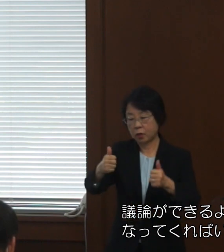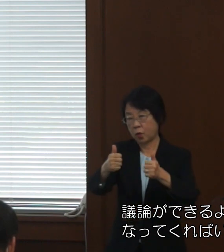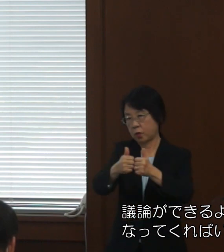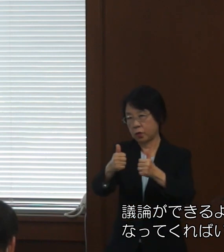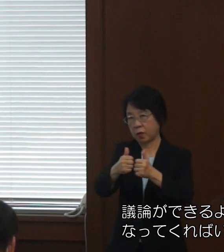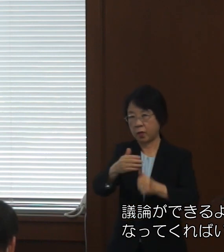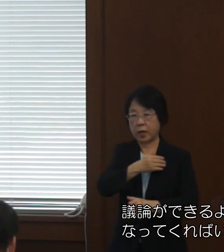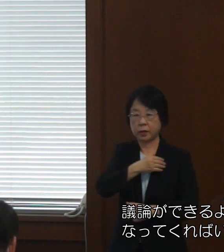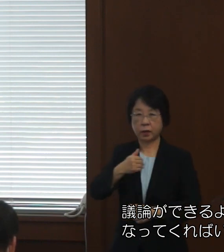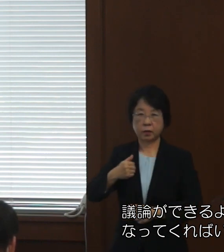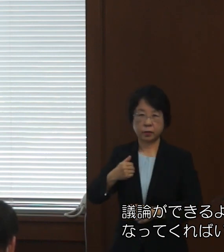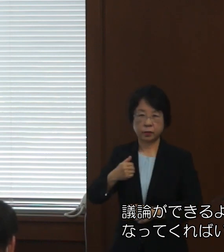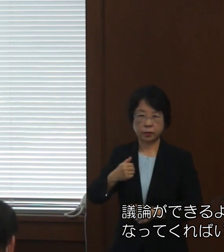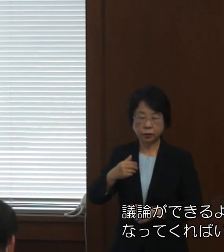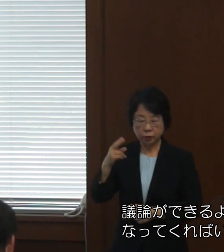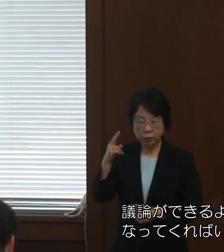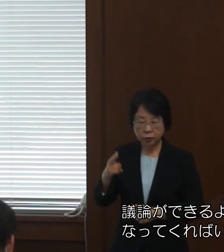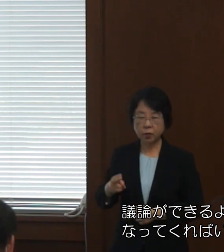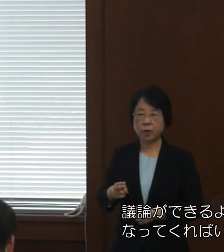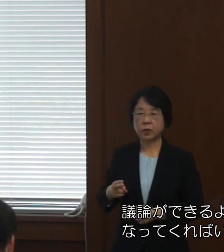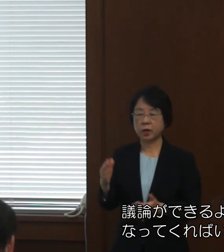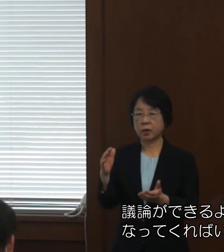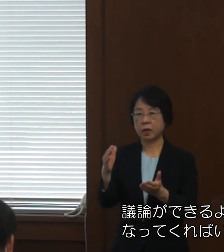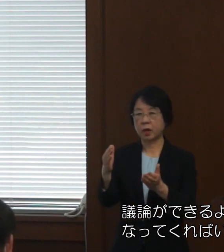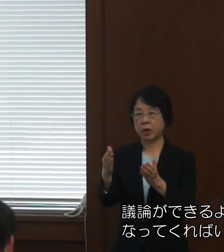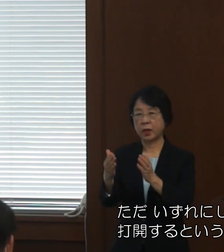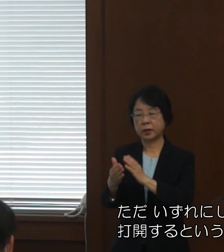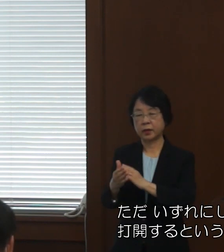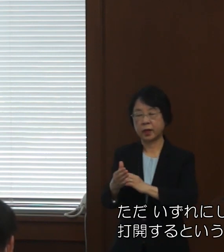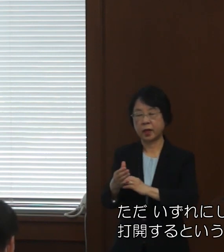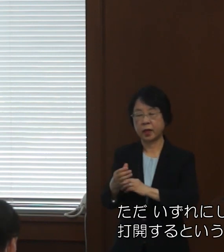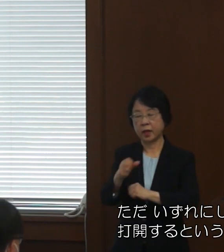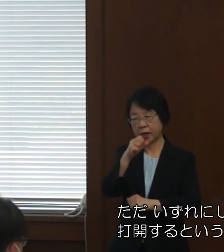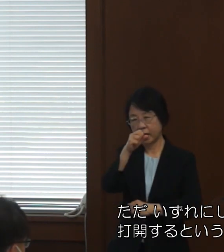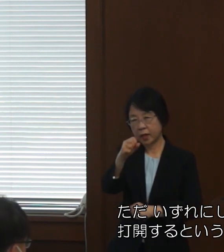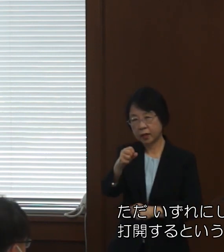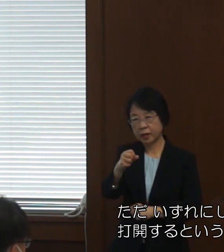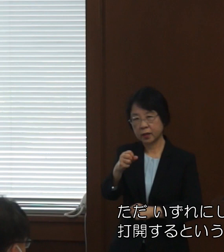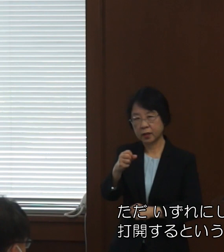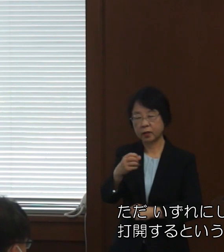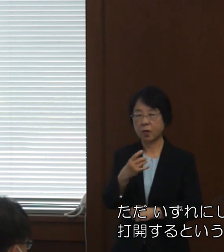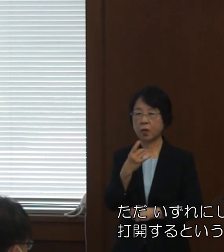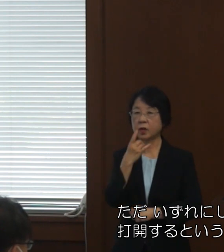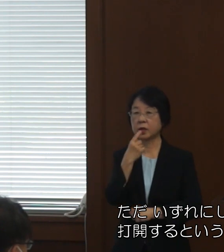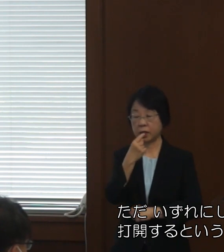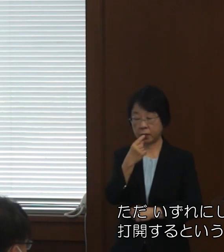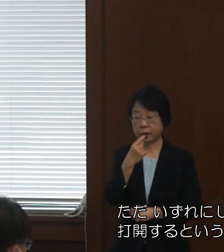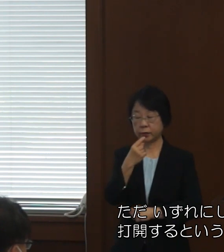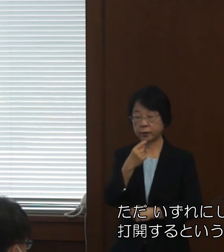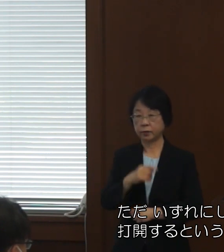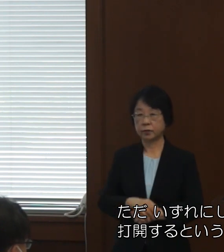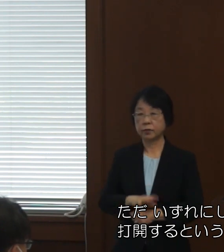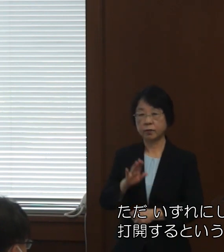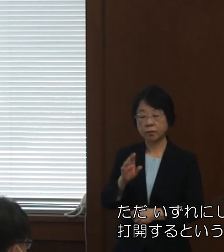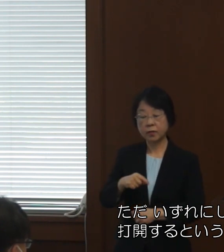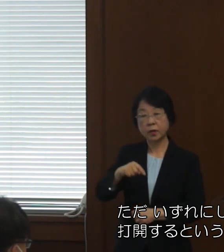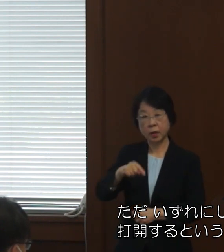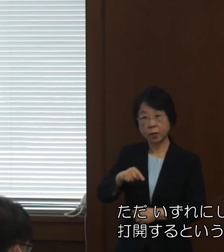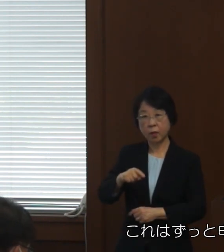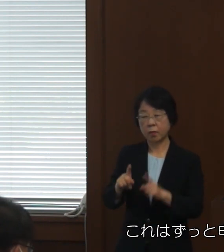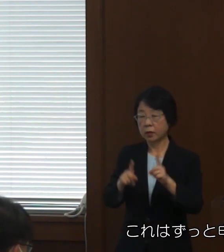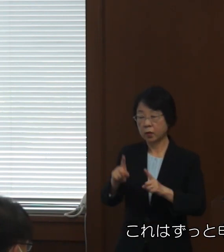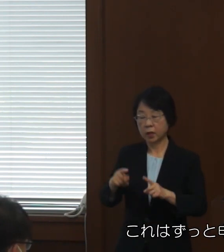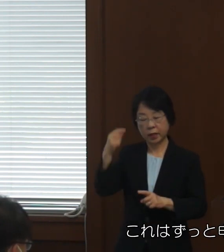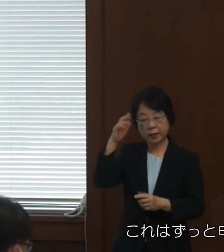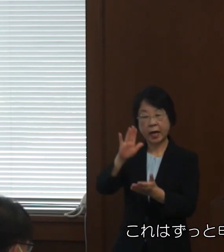議論ができるような環境になってくればいいなと期待していますただいずれにしても佐賀県から打開するという立場